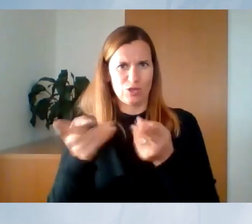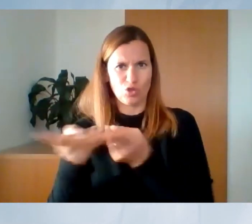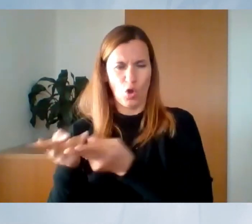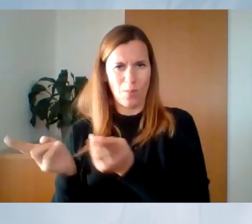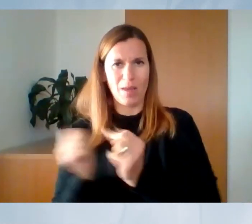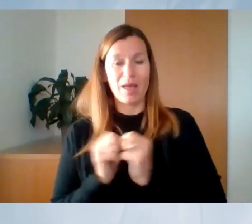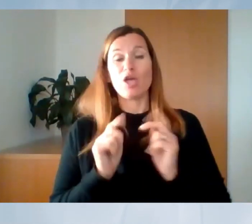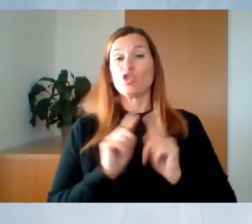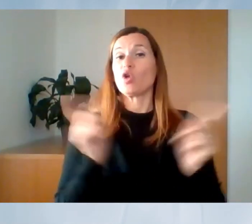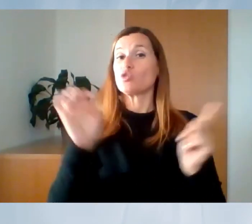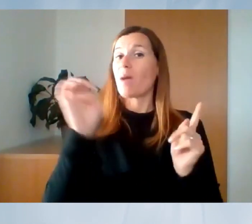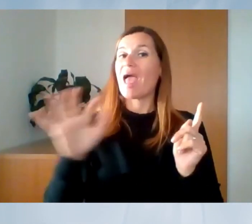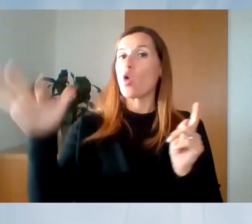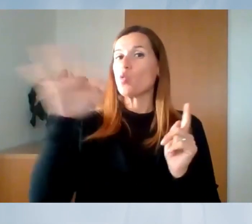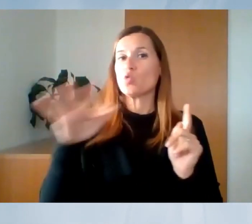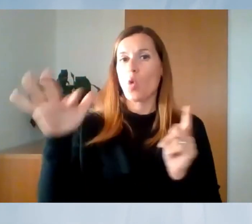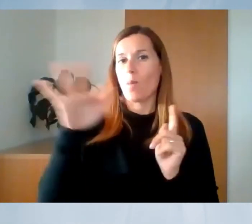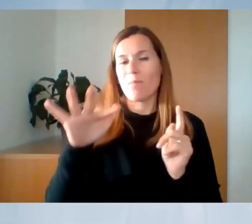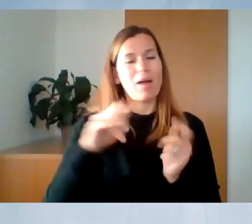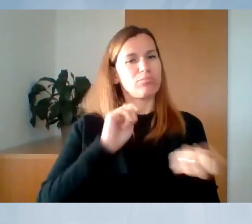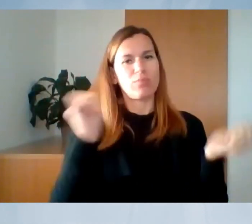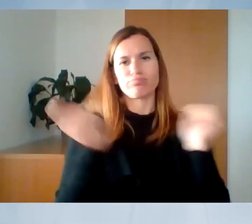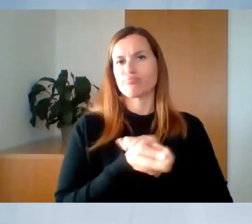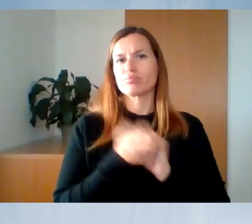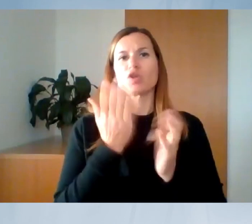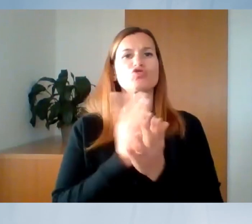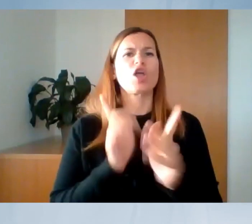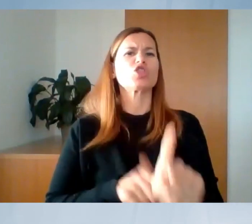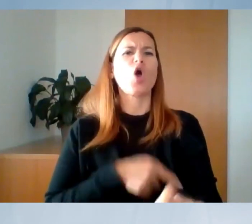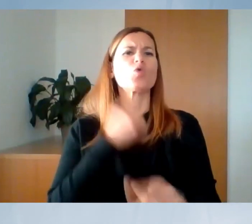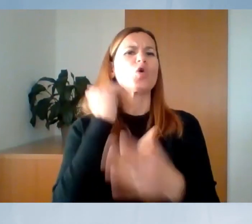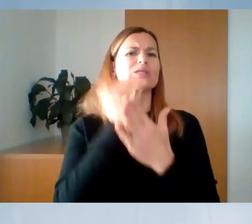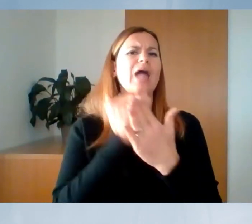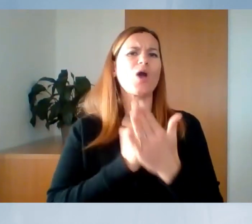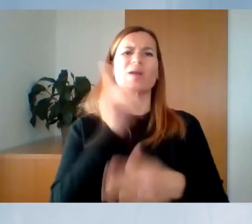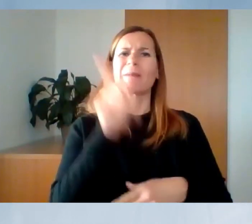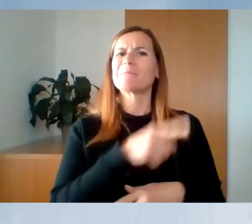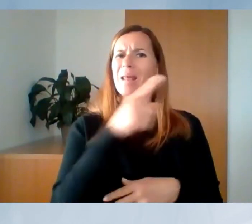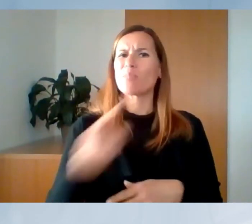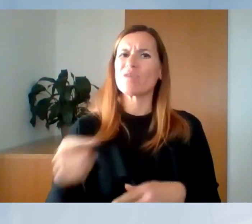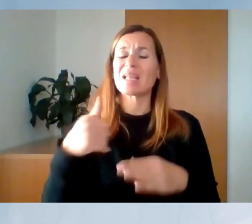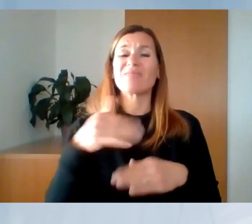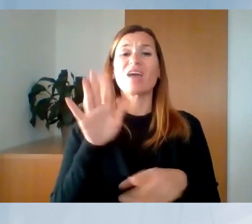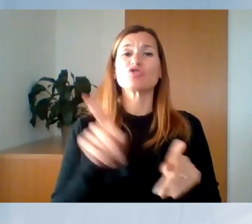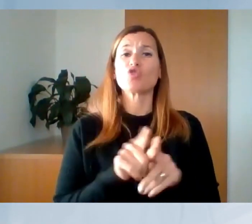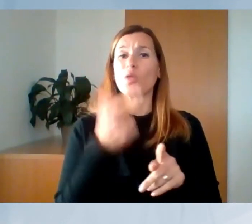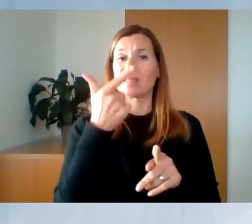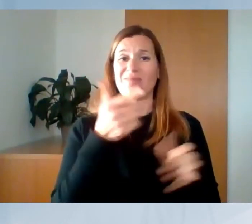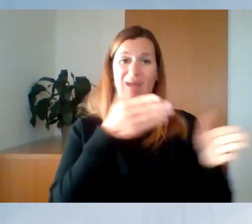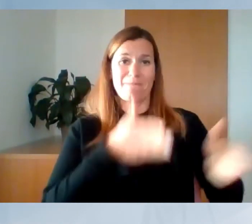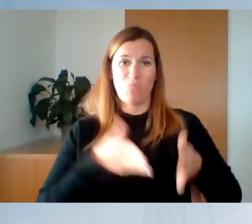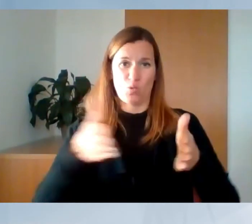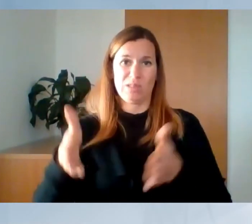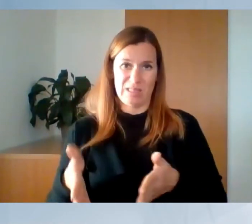pa zakone o dolgotrajni oskrbi sprejemala pred 25 leti, ima pa že dolgo z zakonom prepovedano več